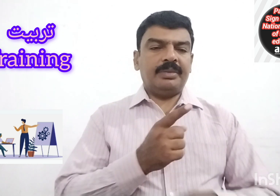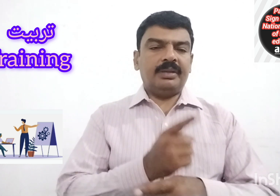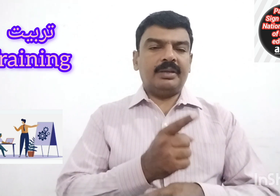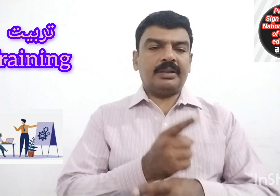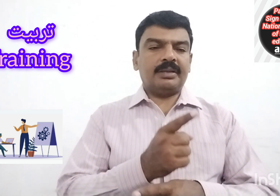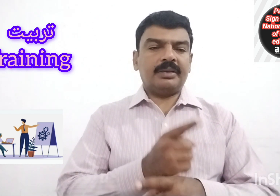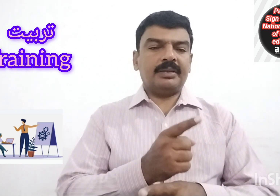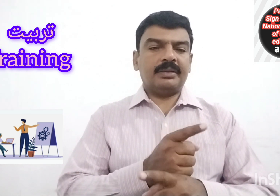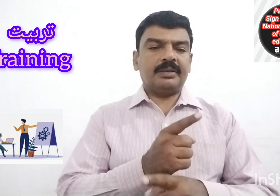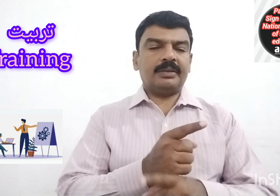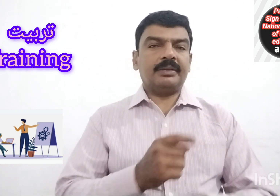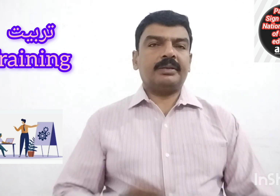तरबियत।